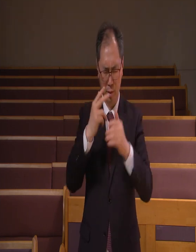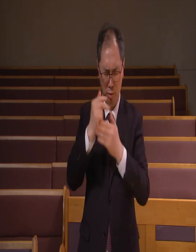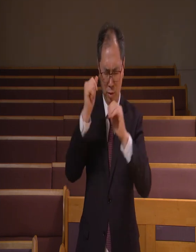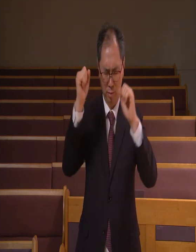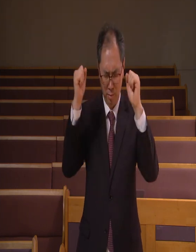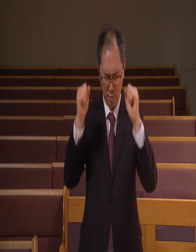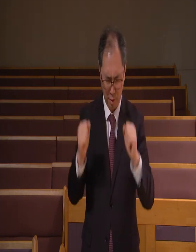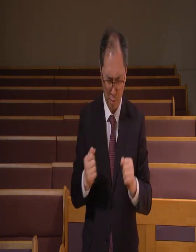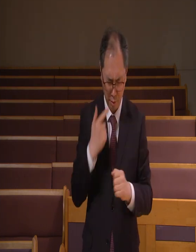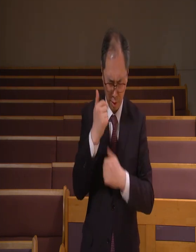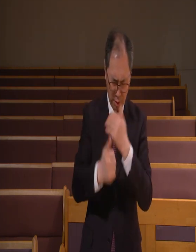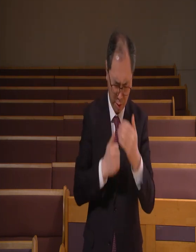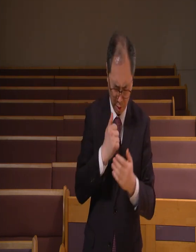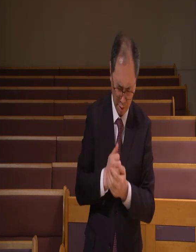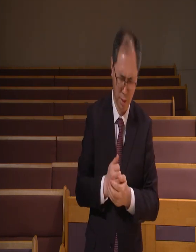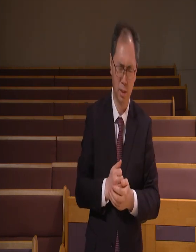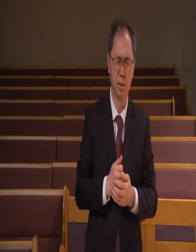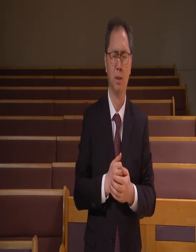주여.